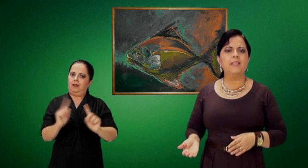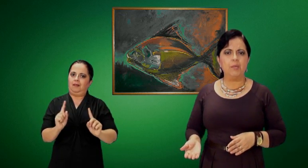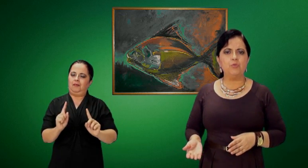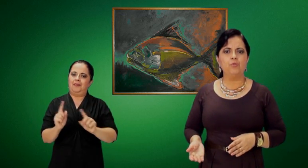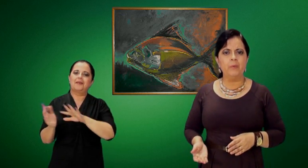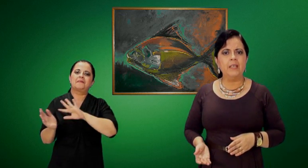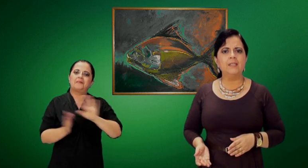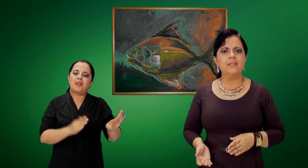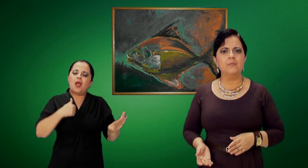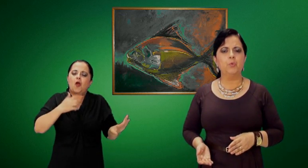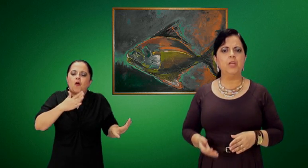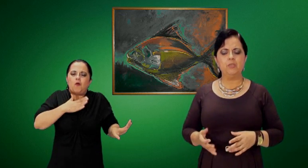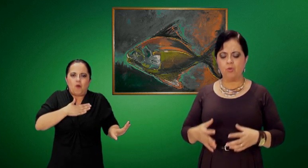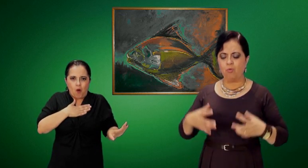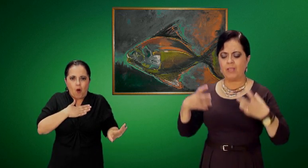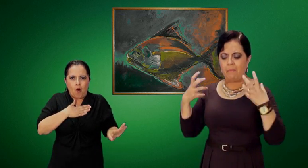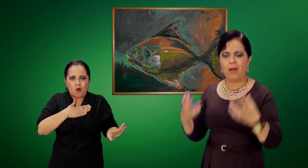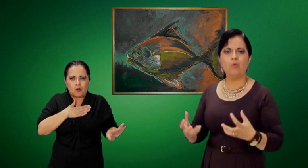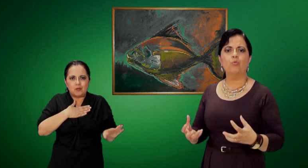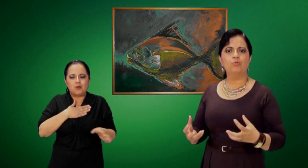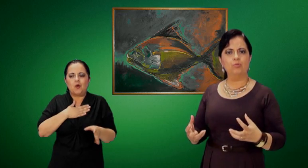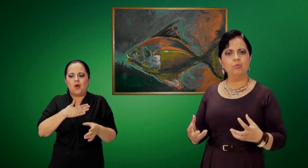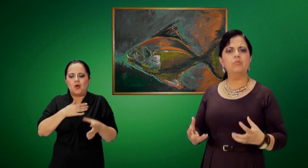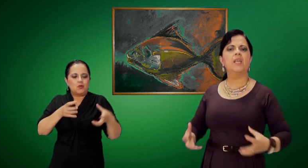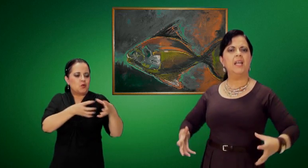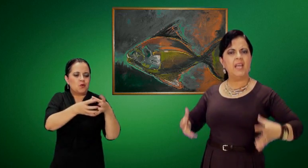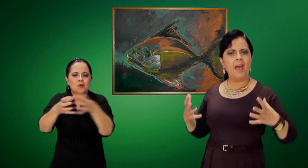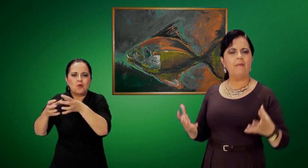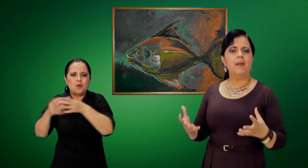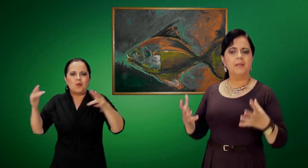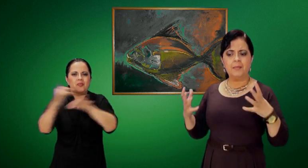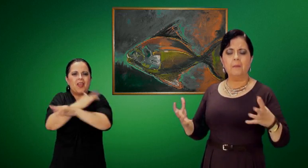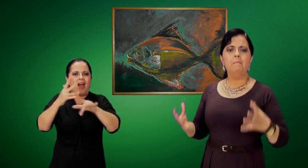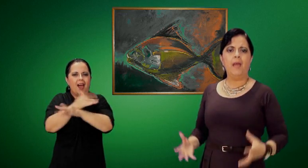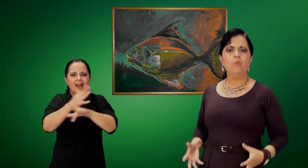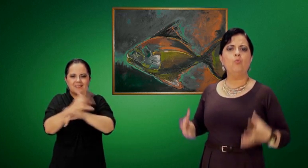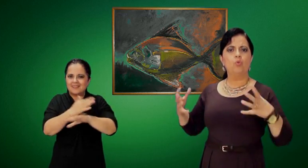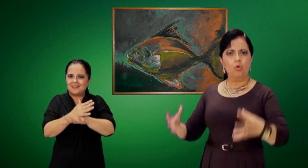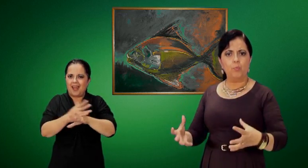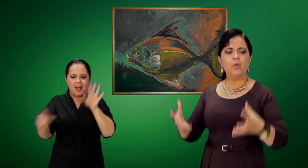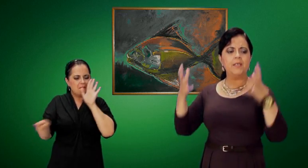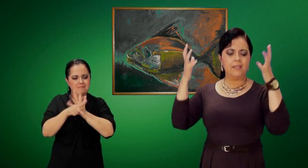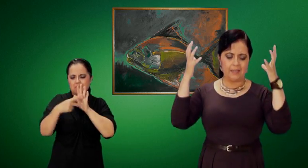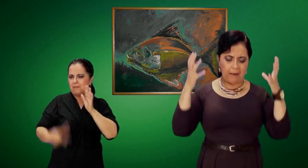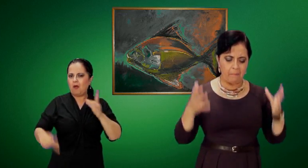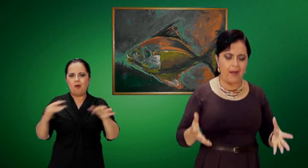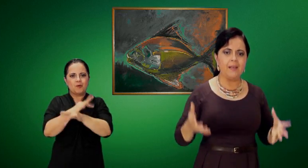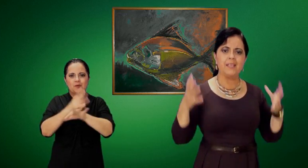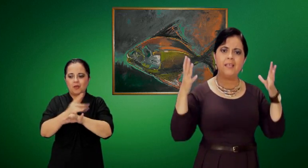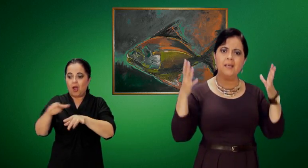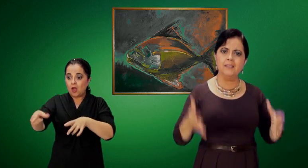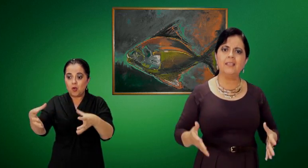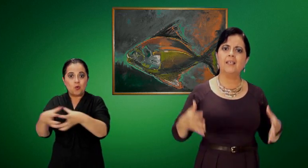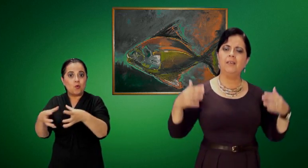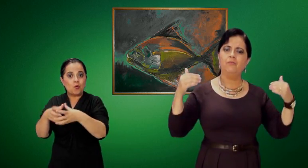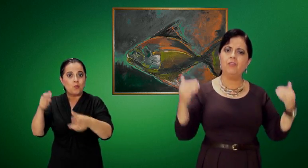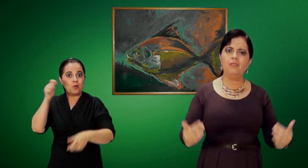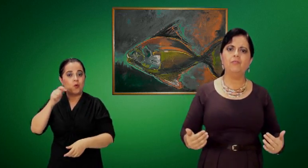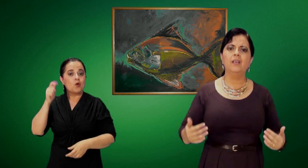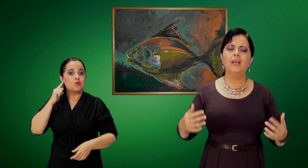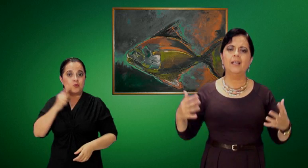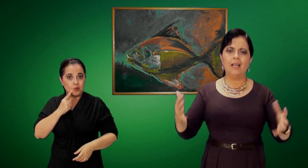gosto de tribos urbanas, por isso que eu trabalho com surdos, que ele é também um grupo que trabalha, que anda,